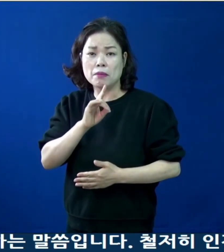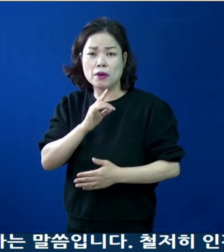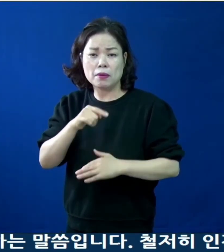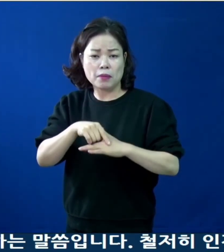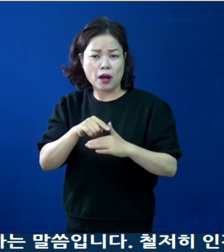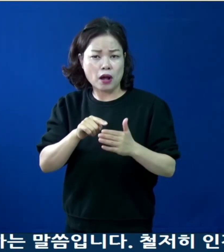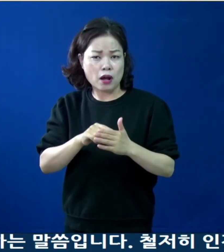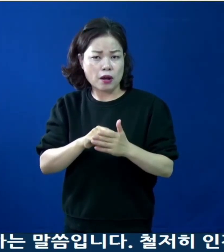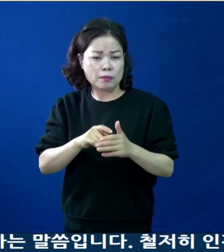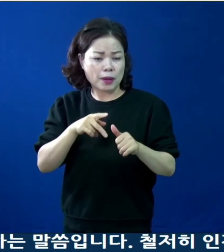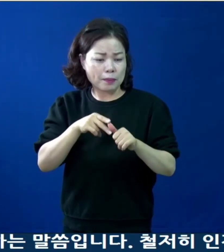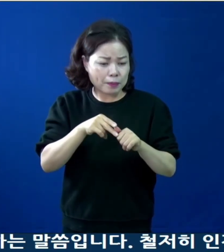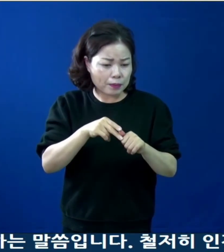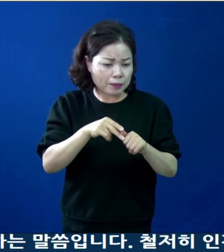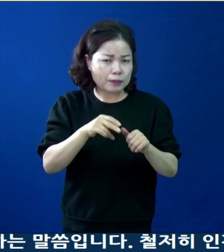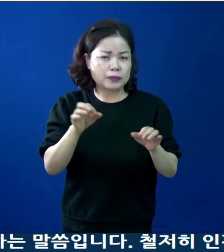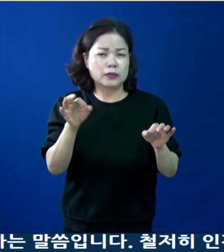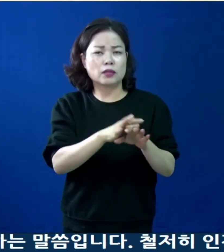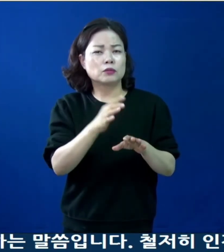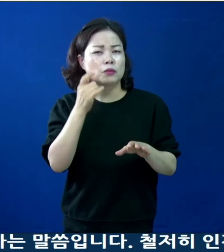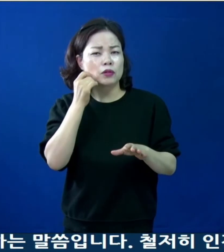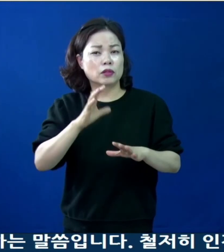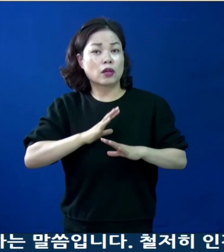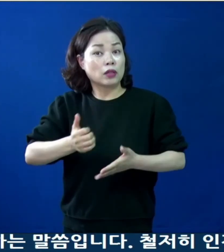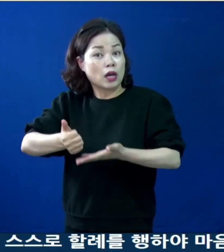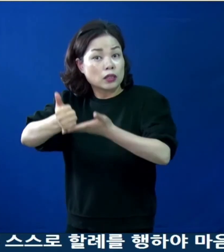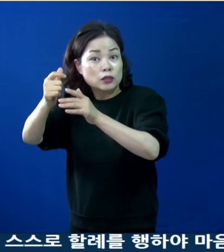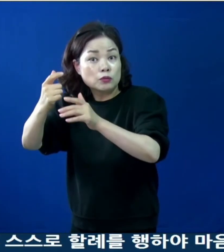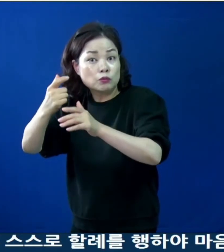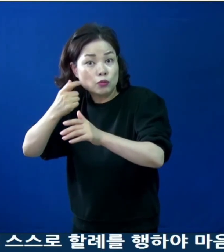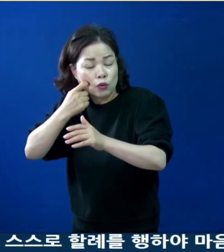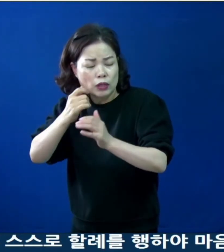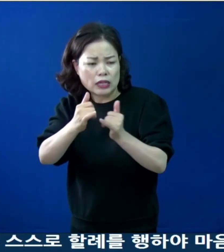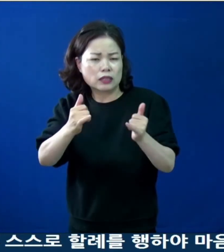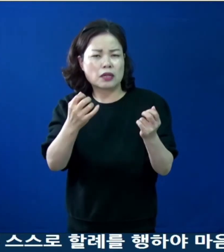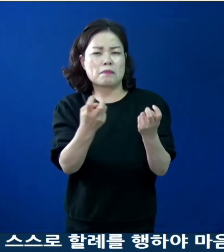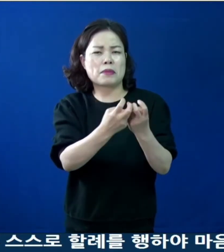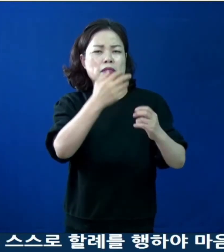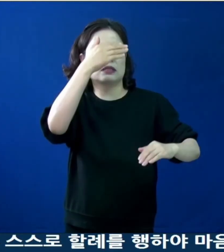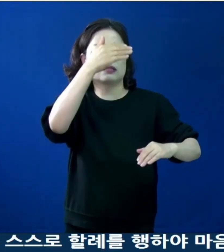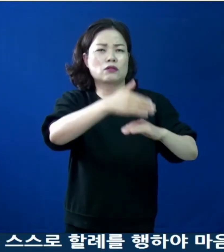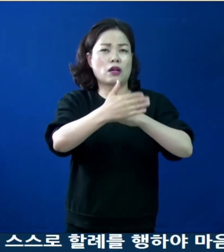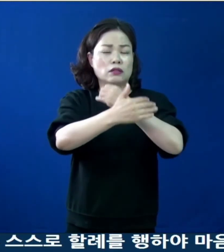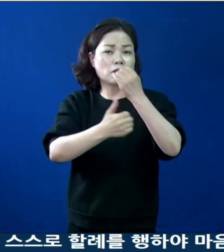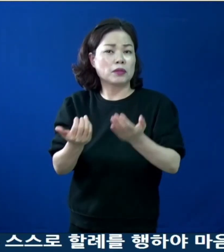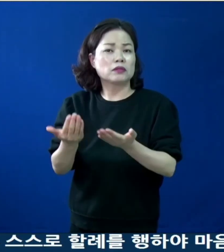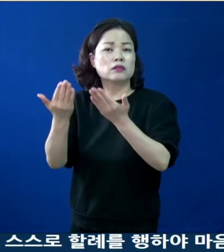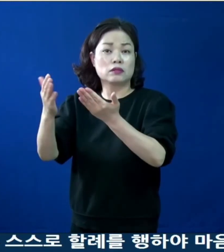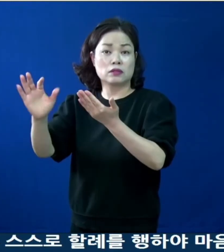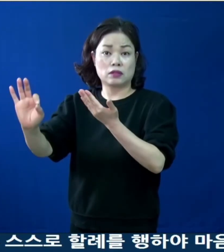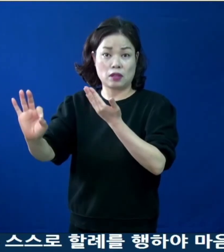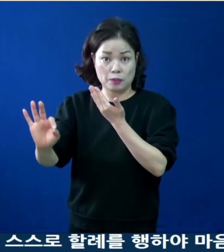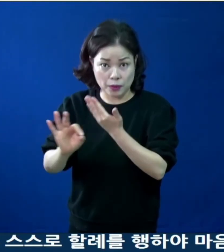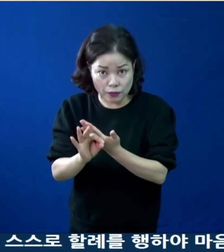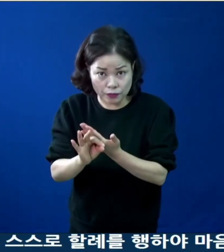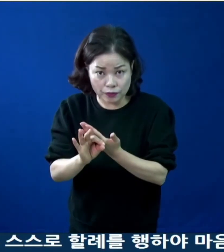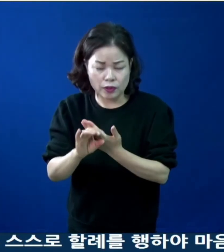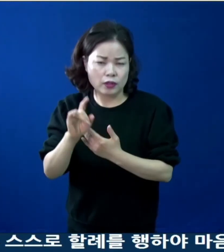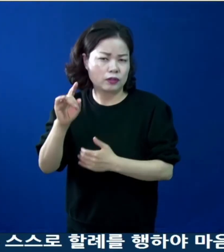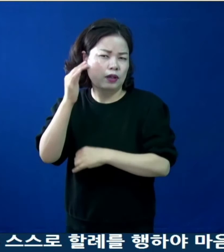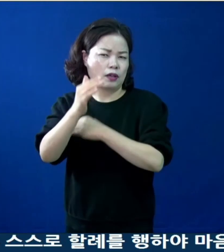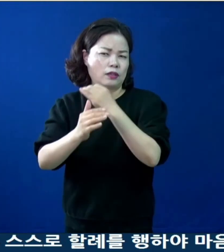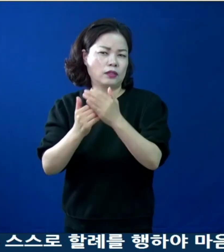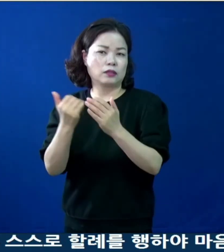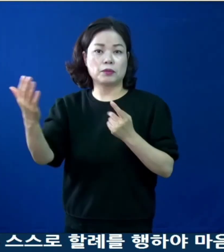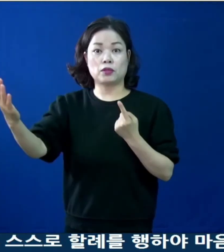가죽을 제거하지 못하여 참되게 하나님을 경외하지 못하고 우리의 인간의 방편으로 하나님의 영광을 도모하였다면 그것은 하나님께